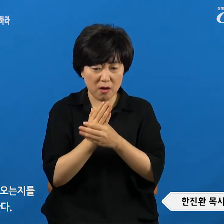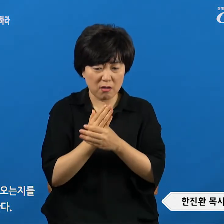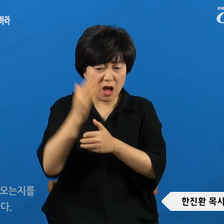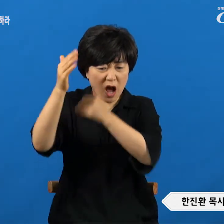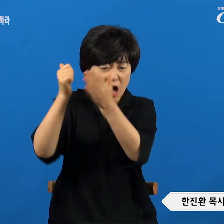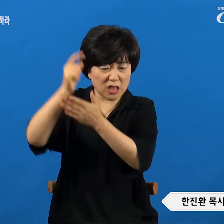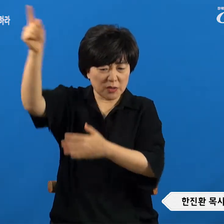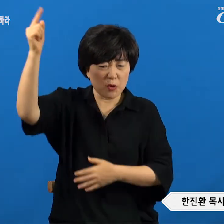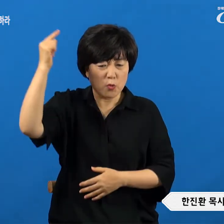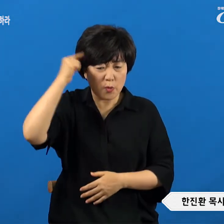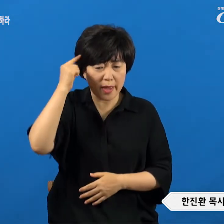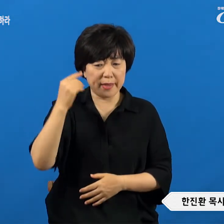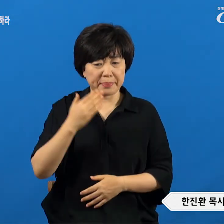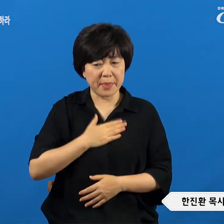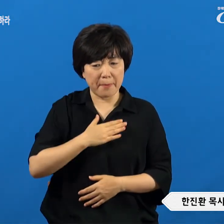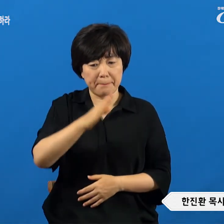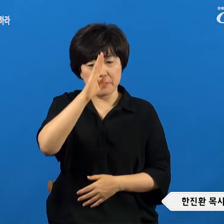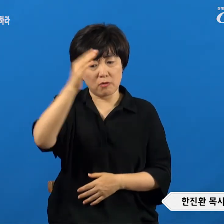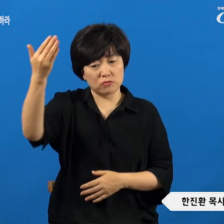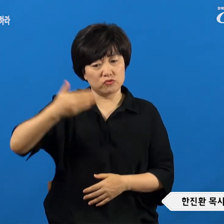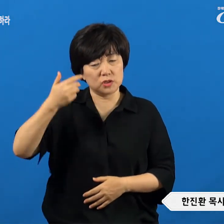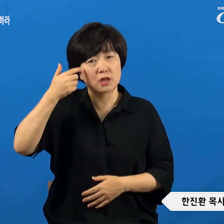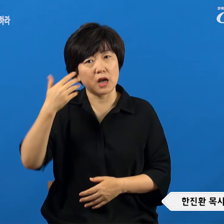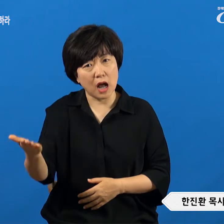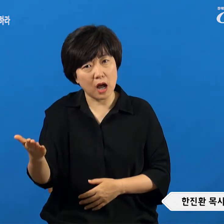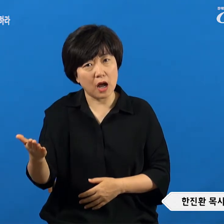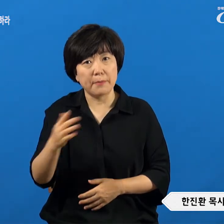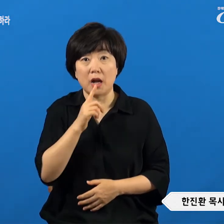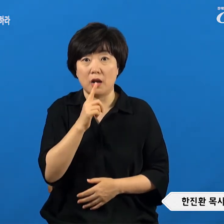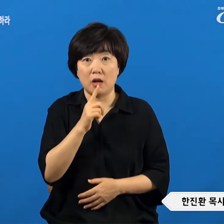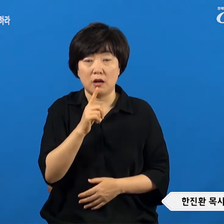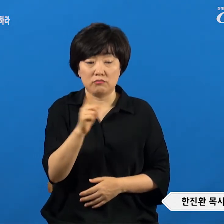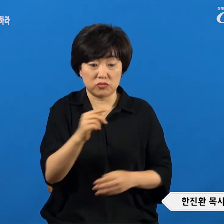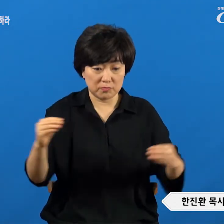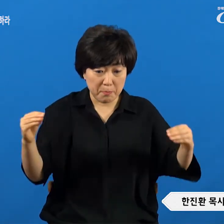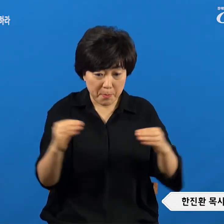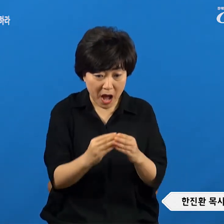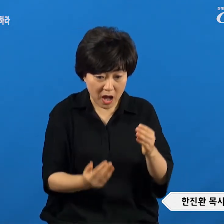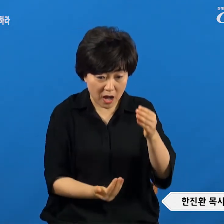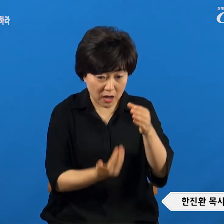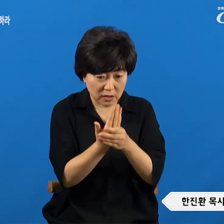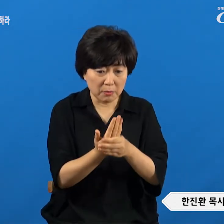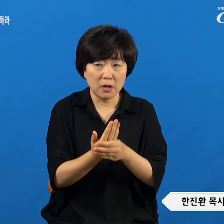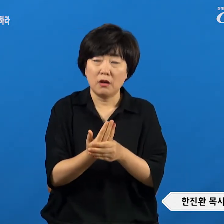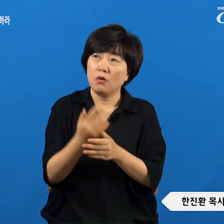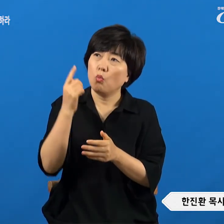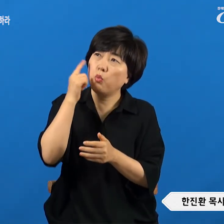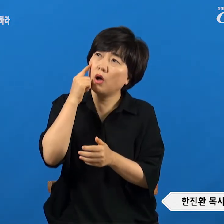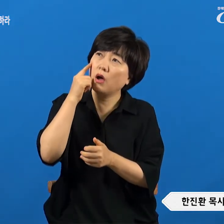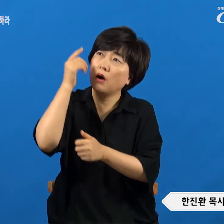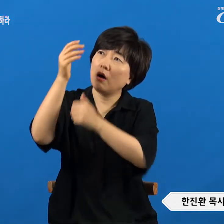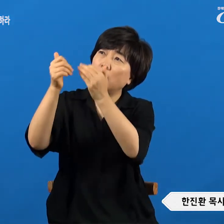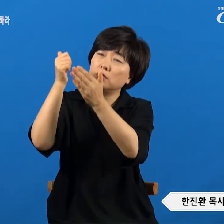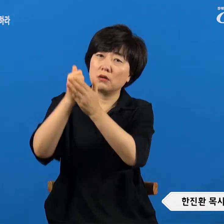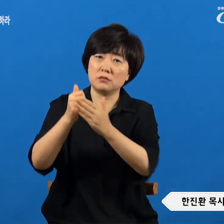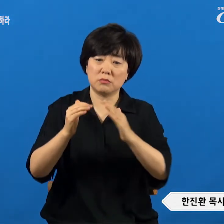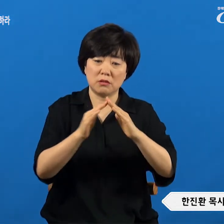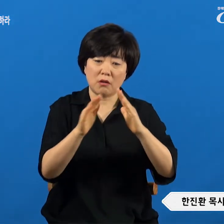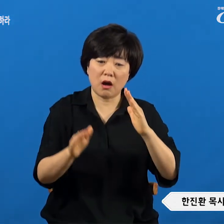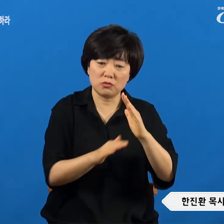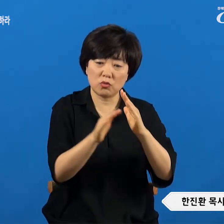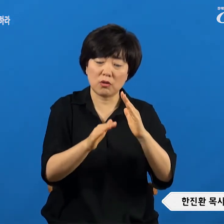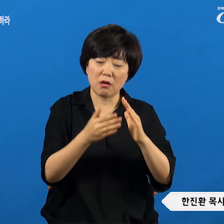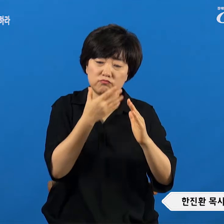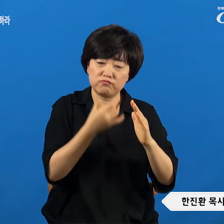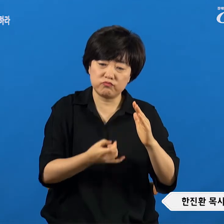내게 이런 병을 주실까? 그럽니다. 무슨 사고를 당하면 하나님이 우리 가정에 왜 이런 불행한 일이